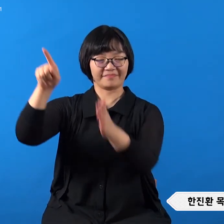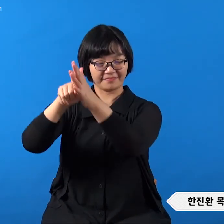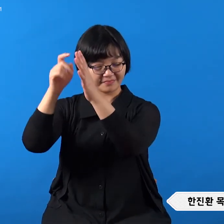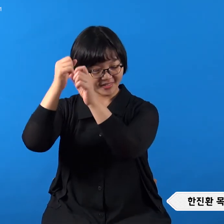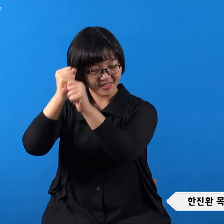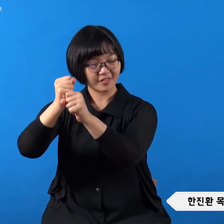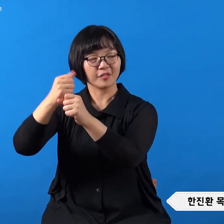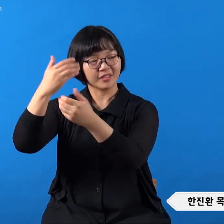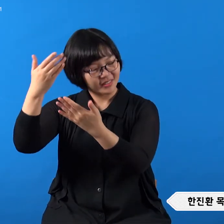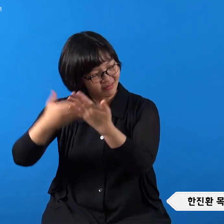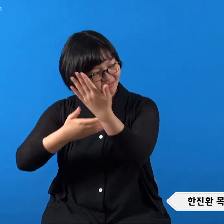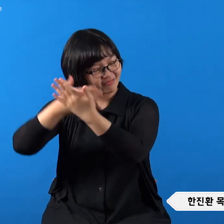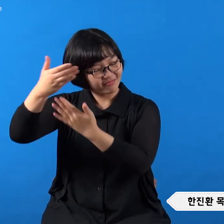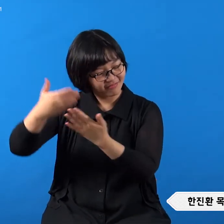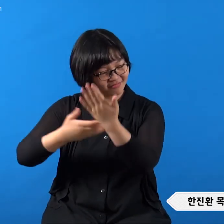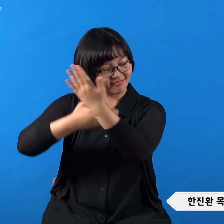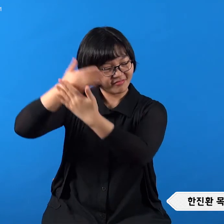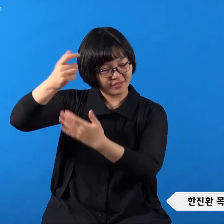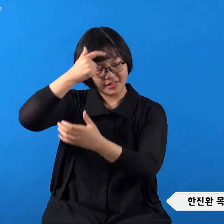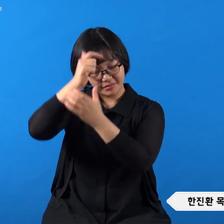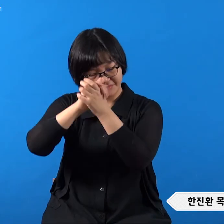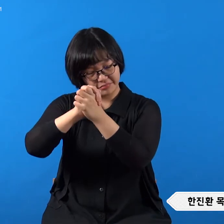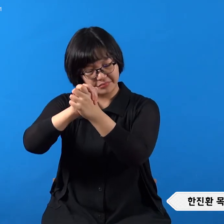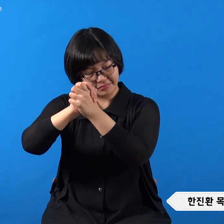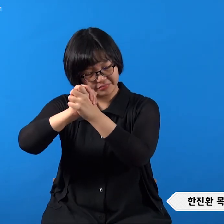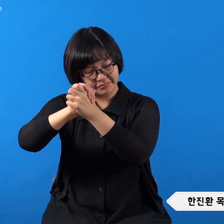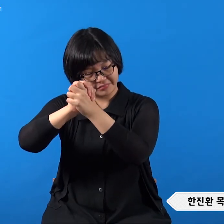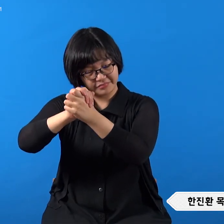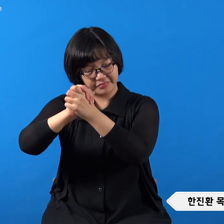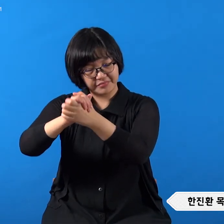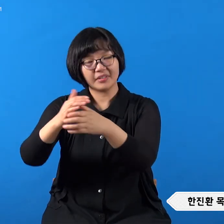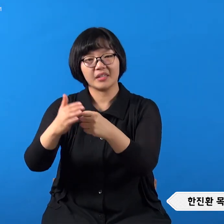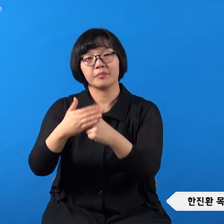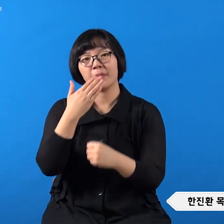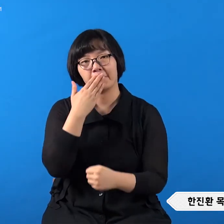늘 교통하면서 부르짖으면서 나아간 것입니다.